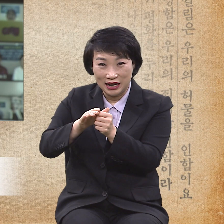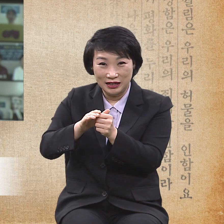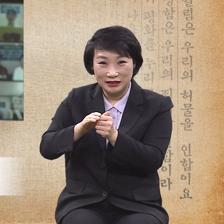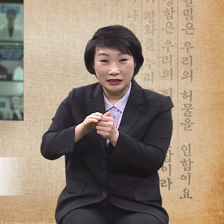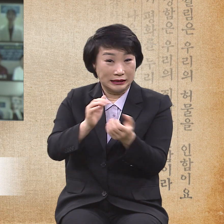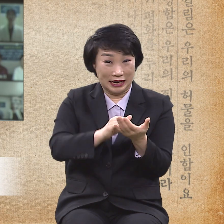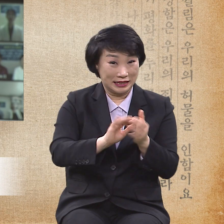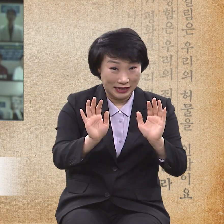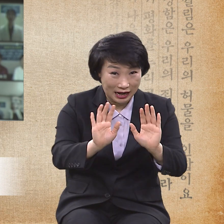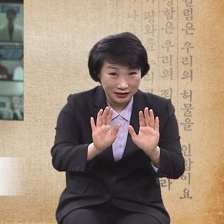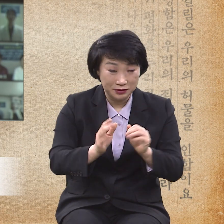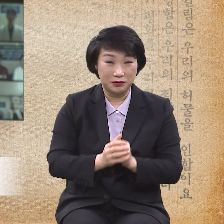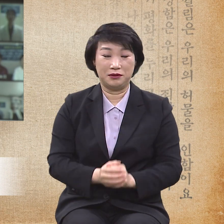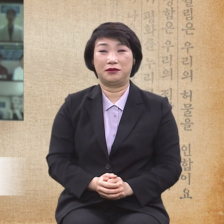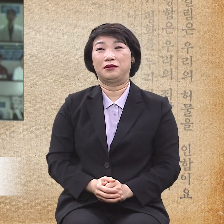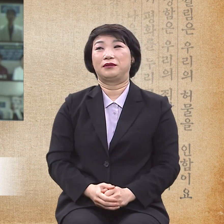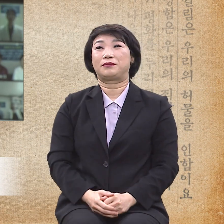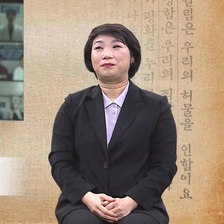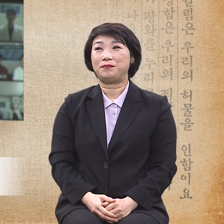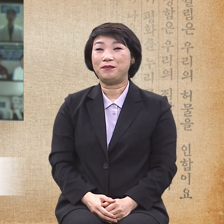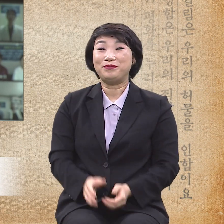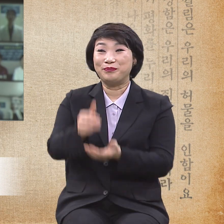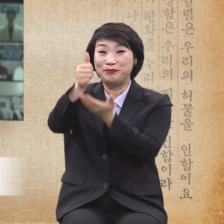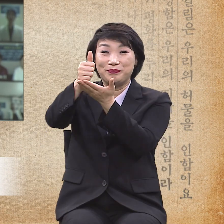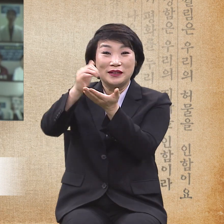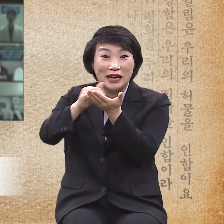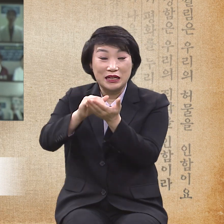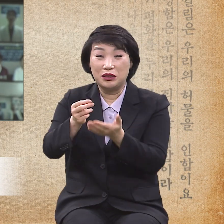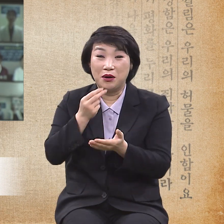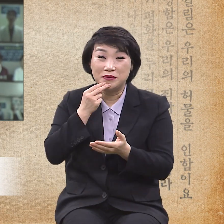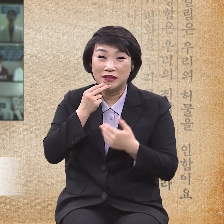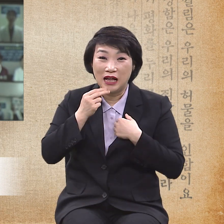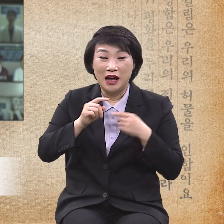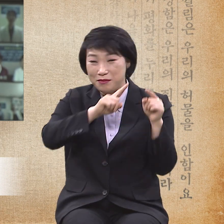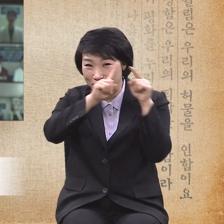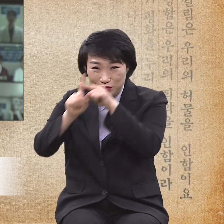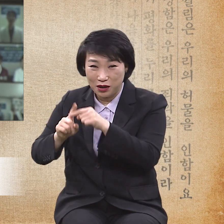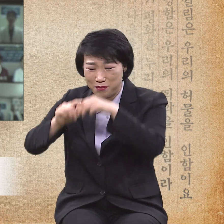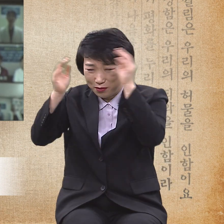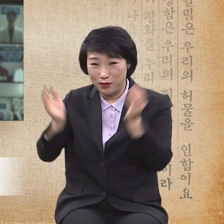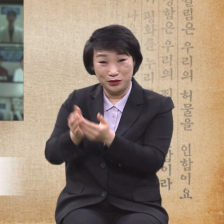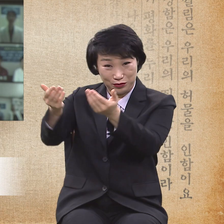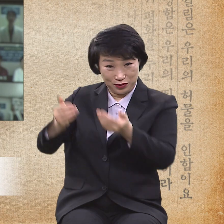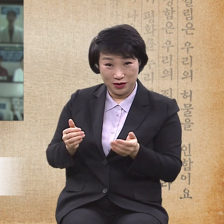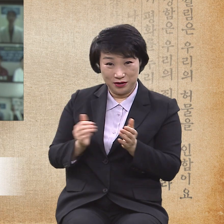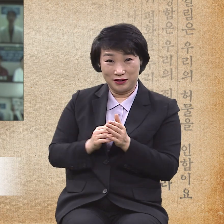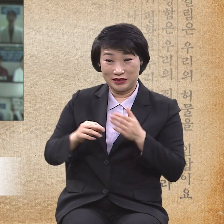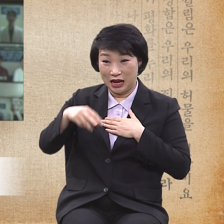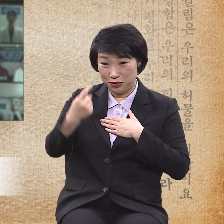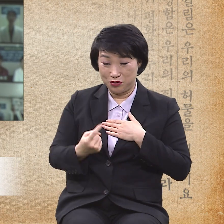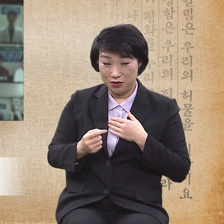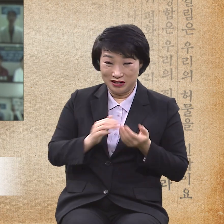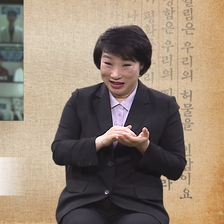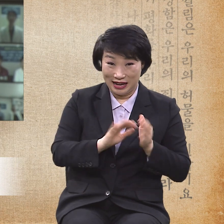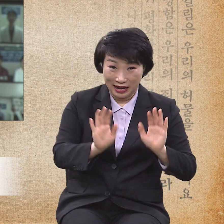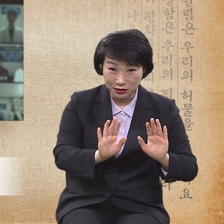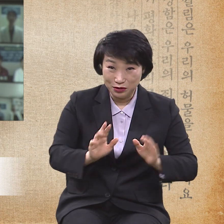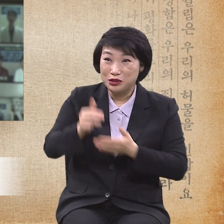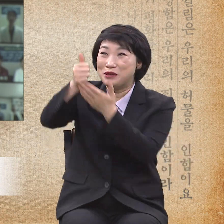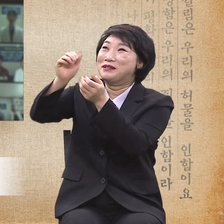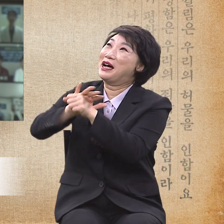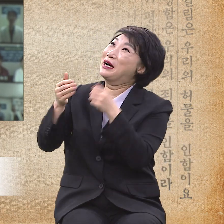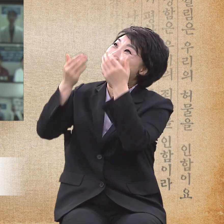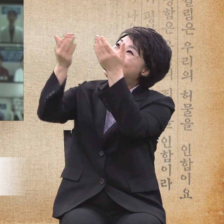주판 놓고 계산하지 말게 하시고 주님이 계산 없이 나에게 무제한 주셨으니 나도 계산하지 말고 주님